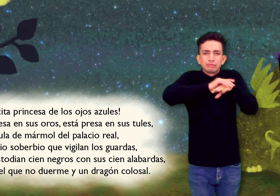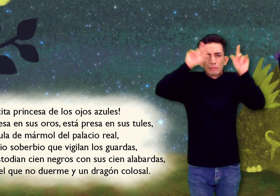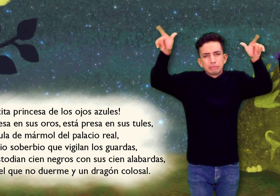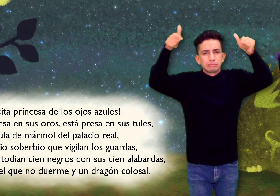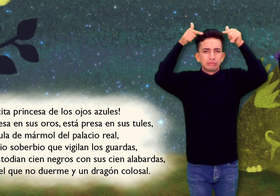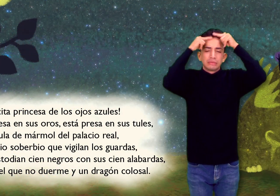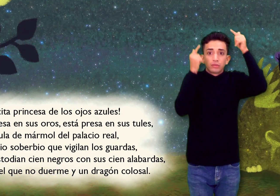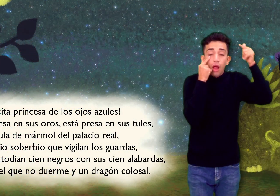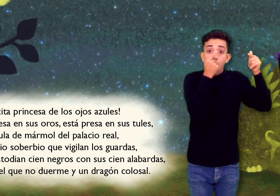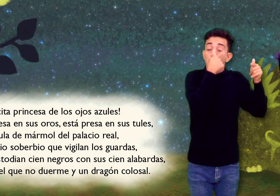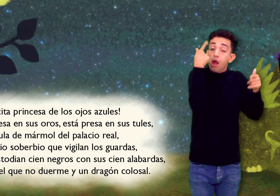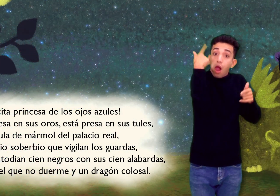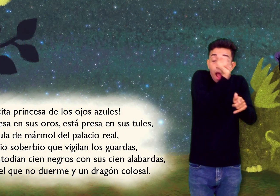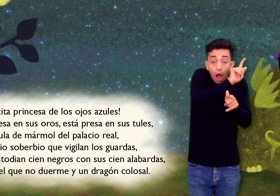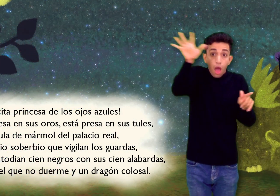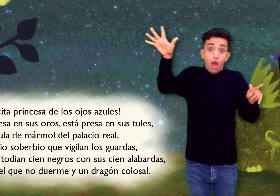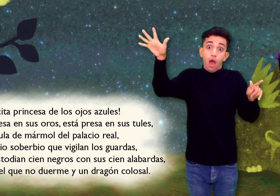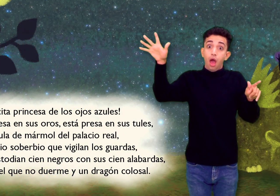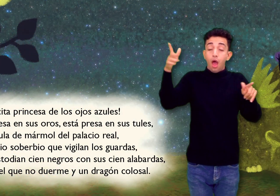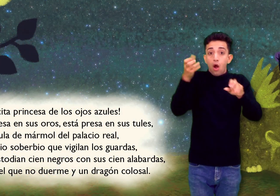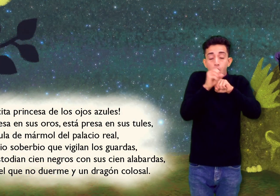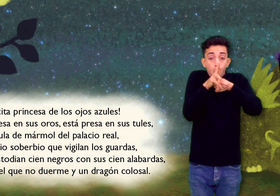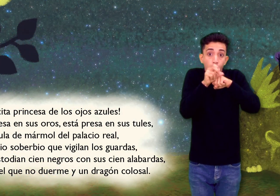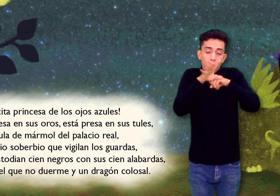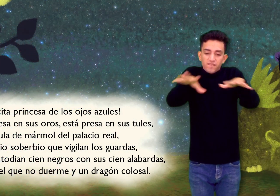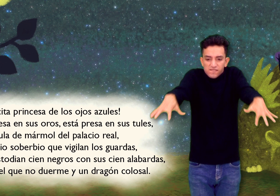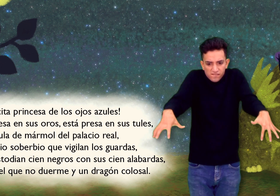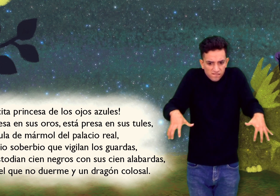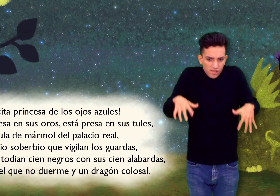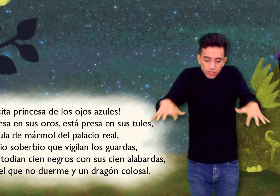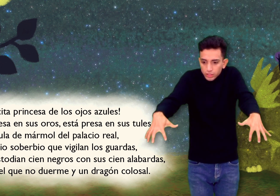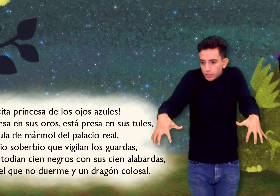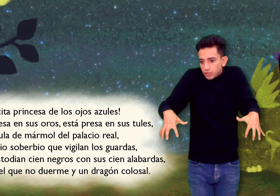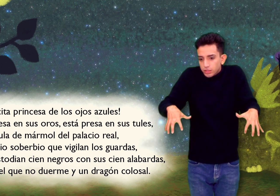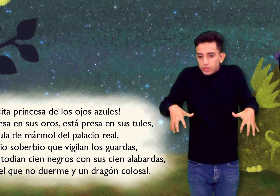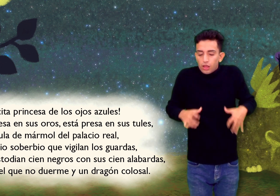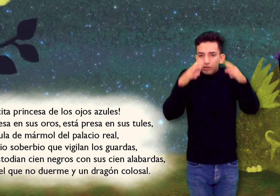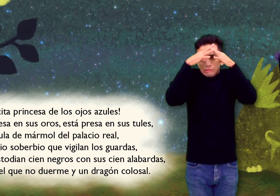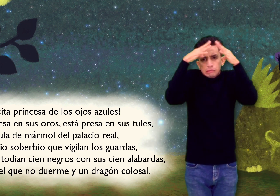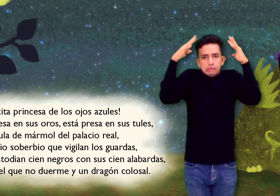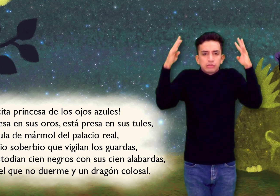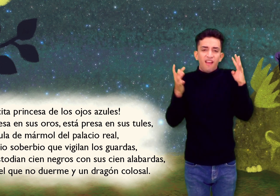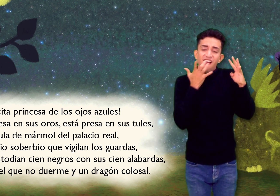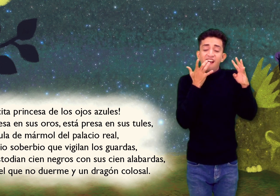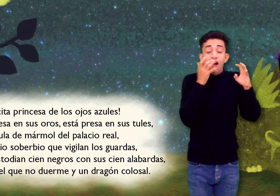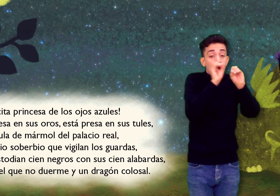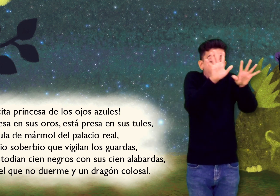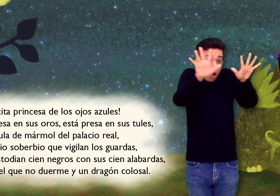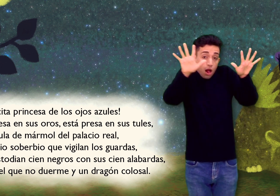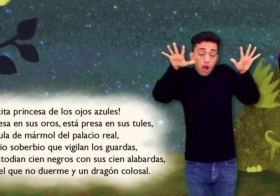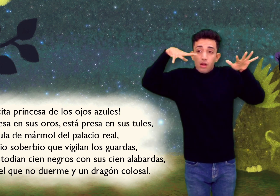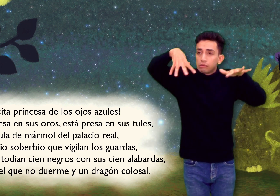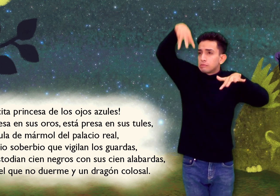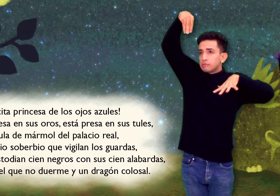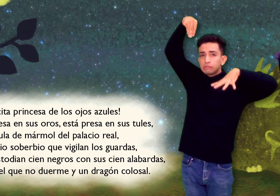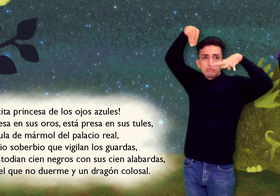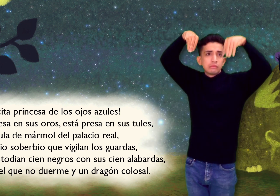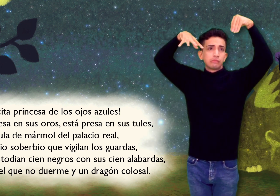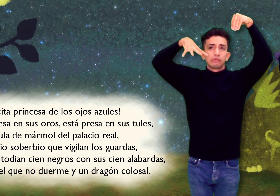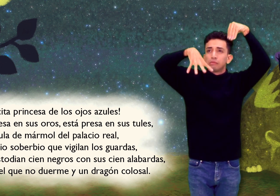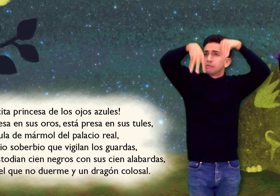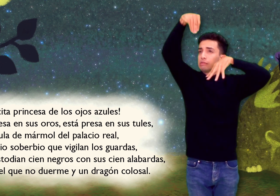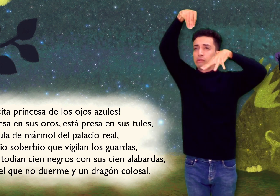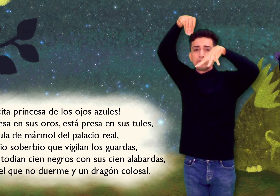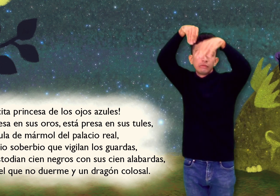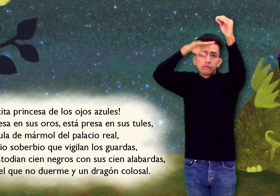Pobrecita princesa de los ojos azules, está presa en sus oros, está presa en sus tules, en la jaula